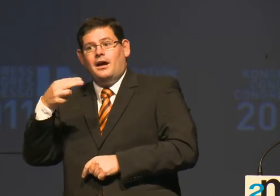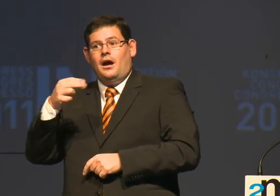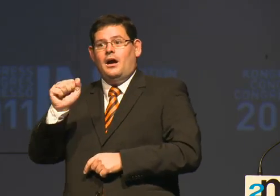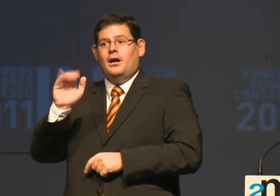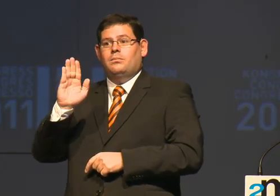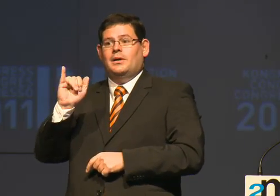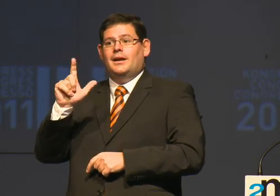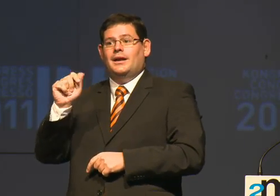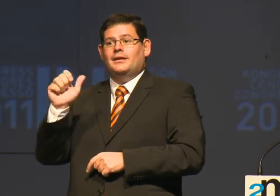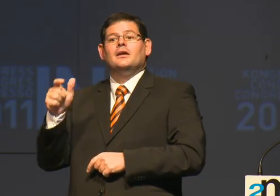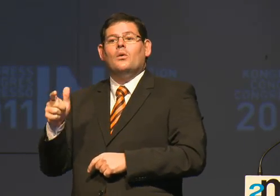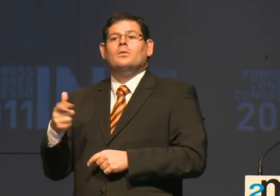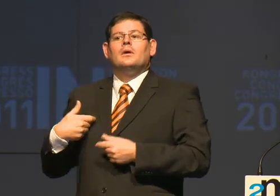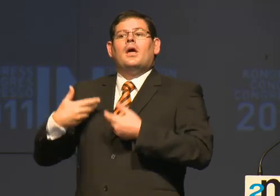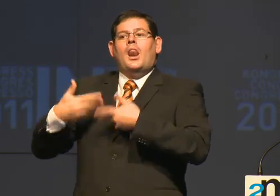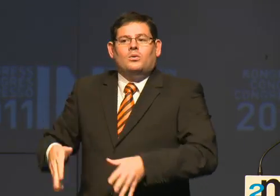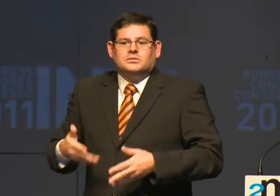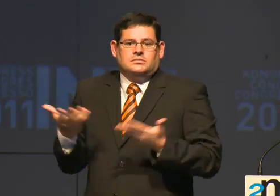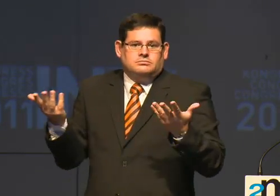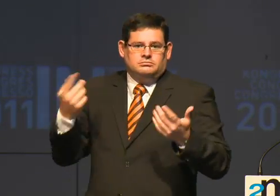pouvoir accéder au même niveau.